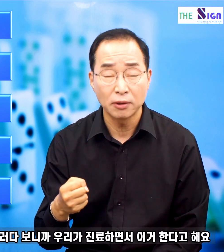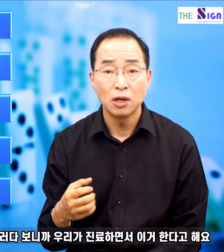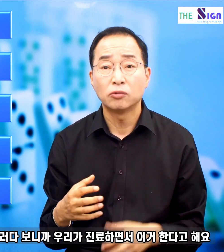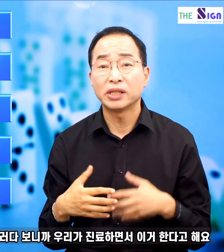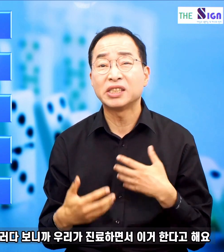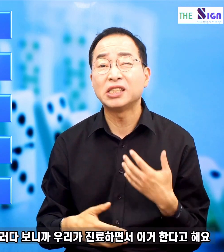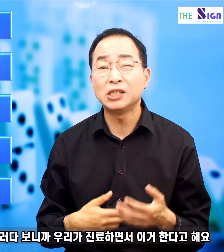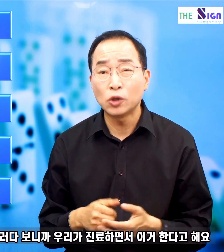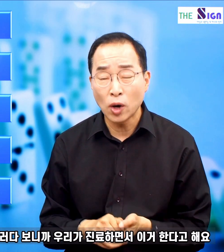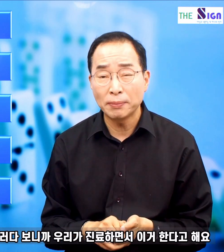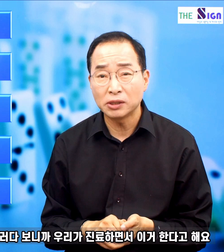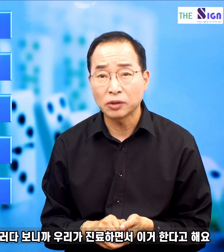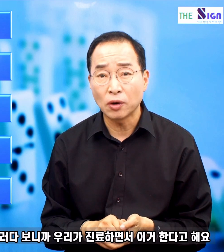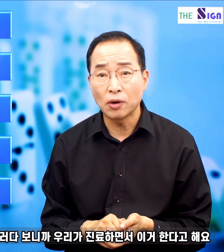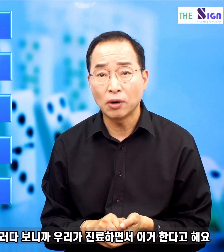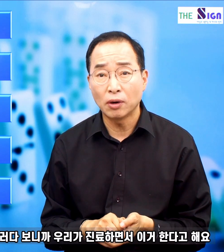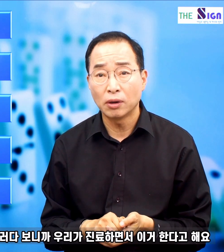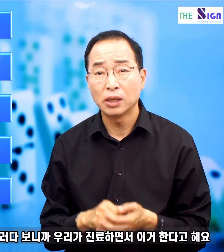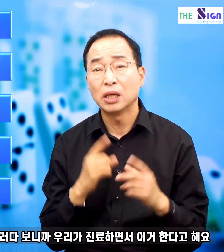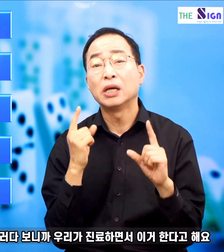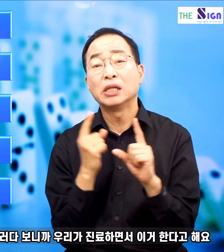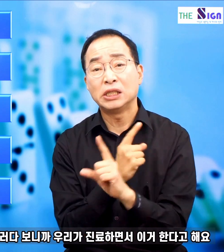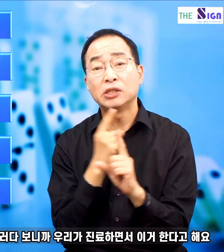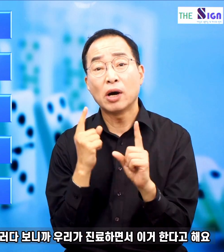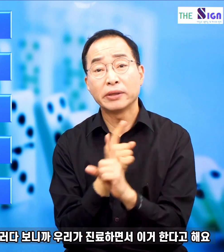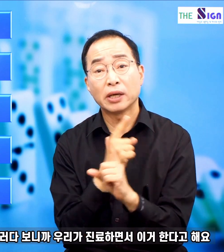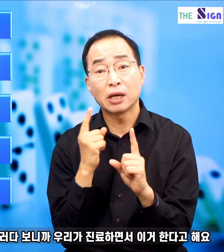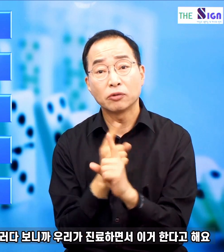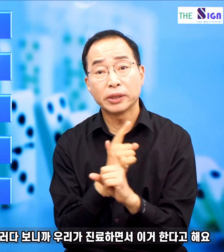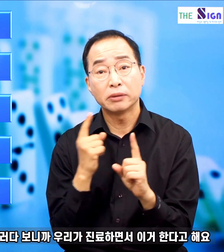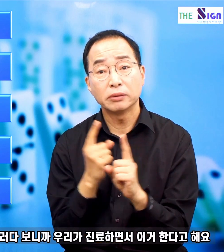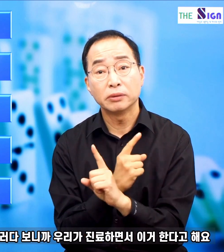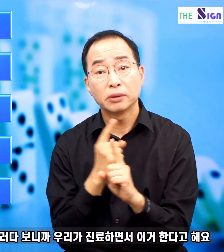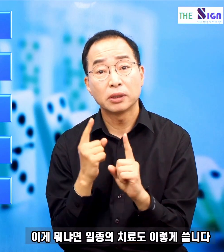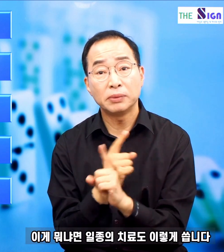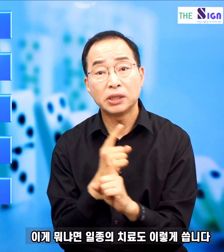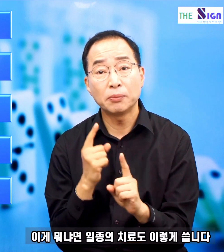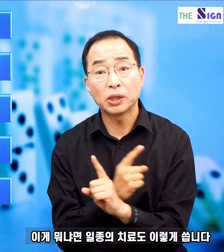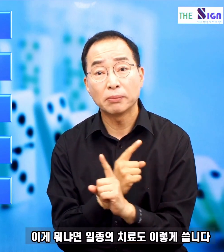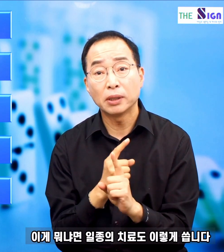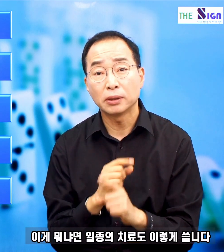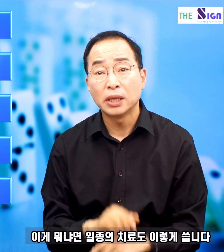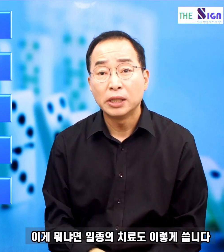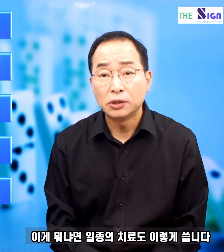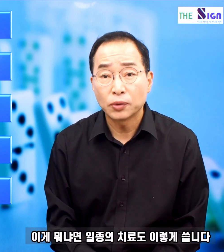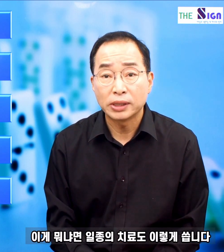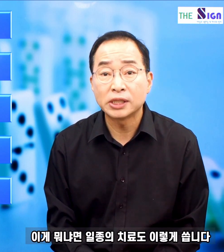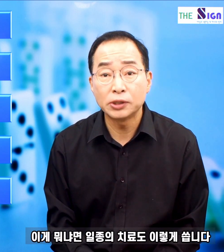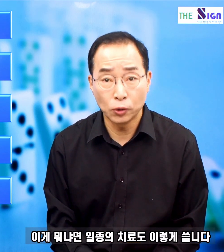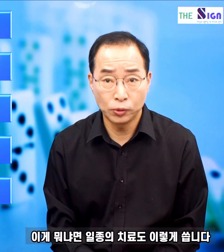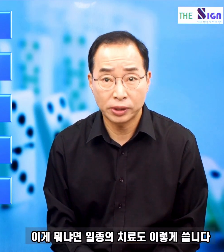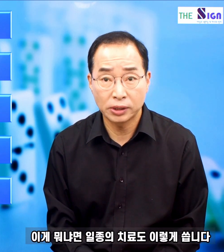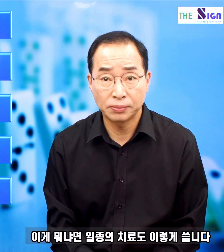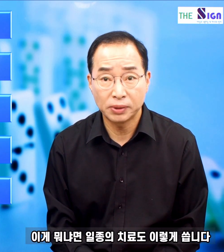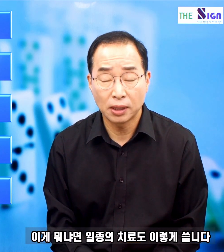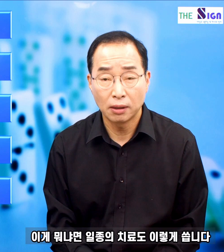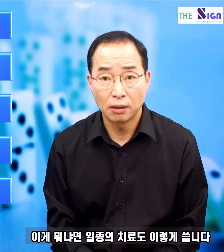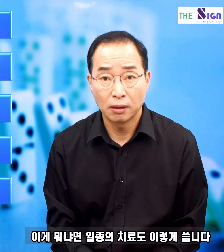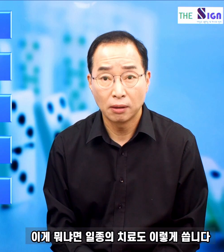우리 진료하면서 이거 한다라고 그래요. 그럼 이게 뭐냐면 일종의 치료도 일으켰습니다.